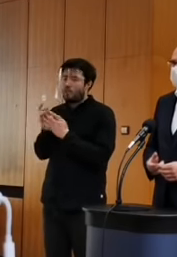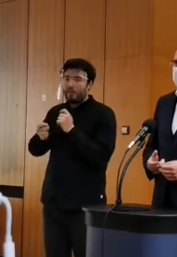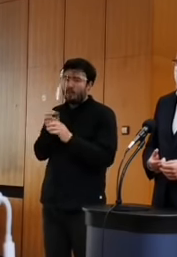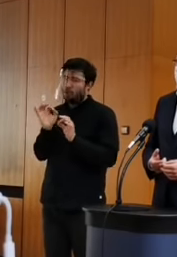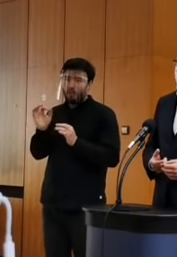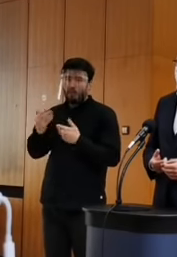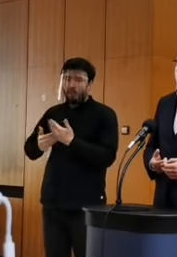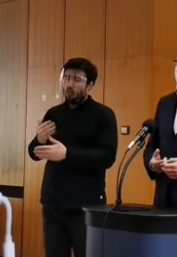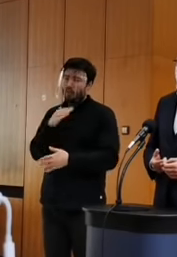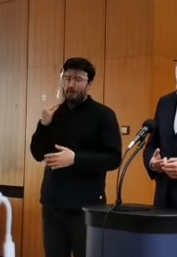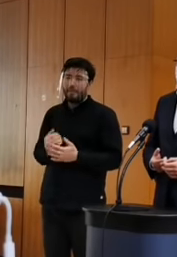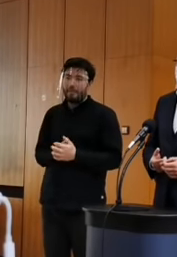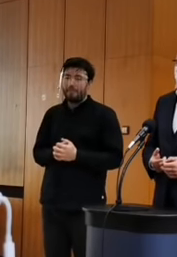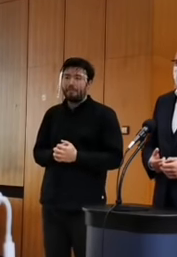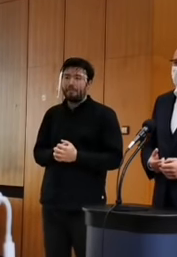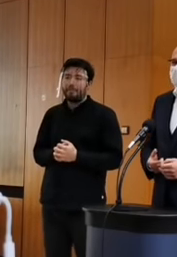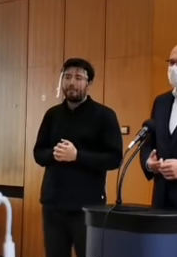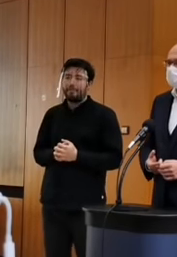veľmi dobre.